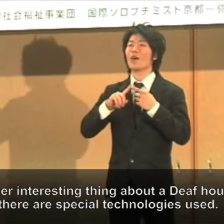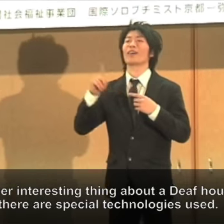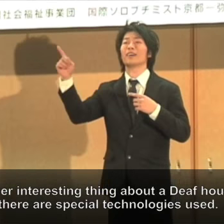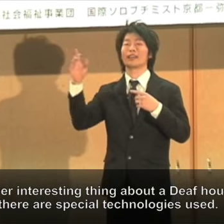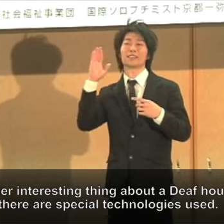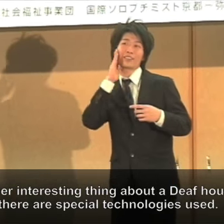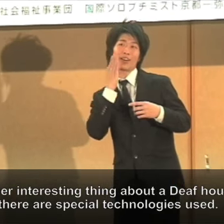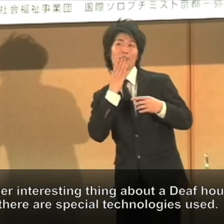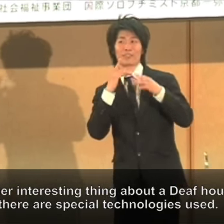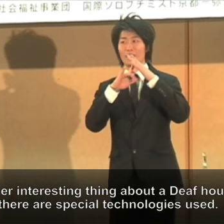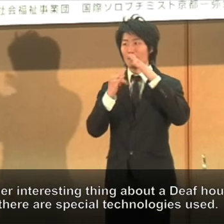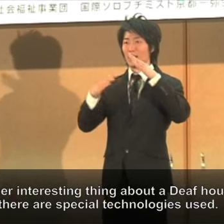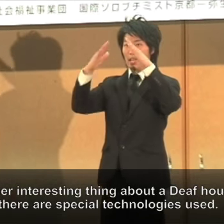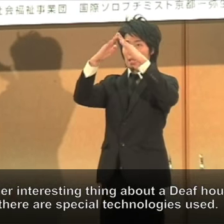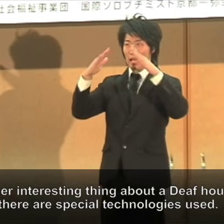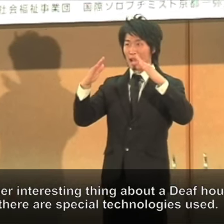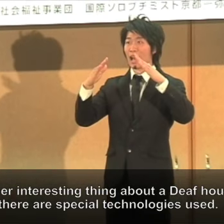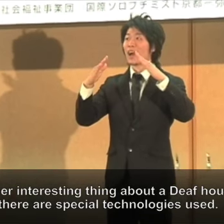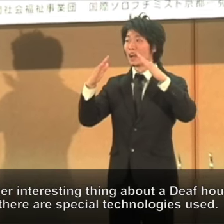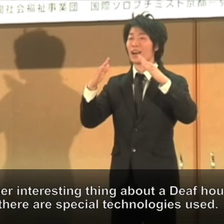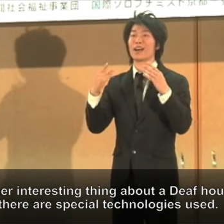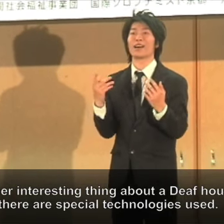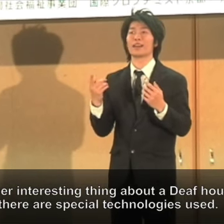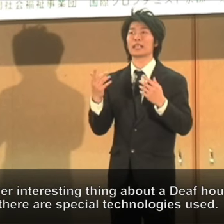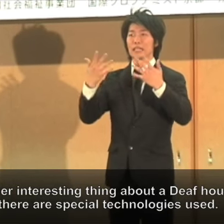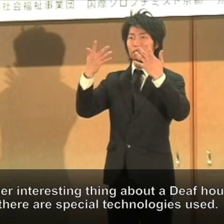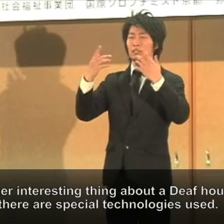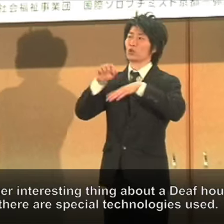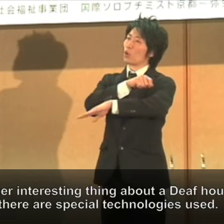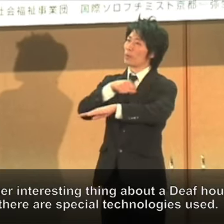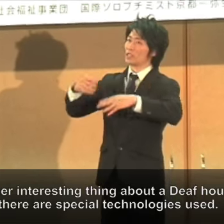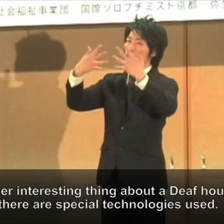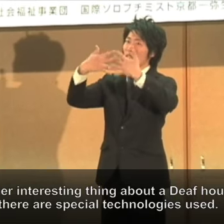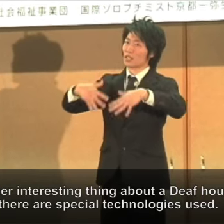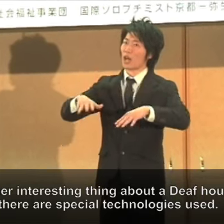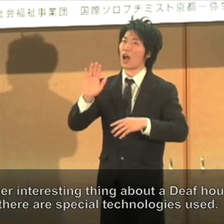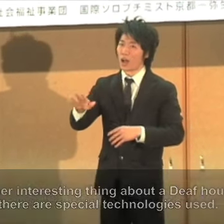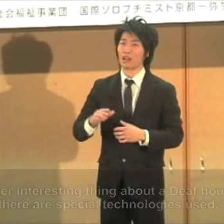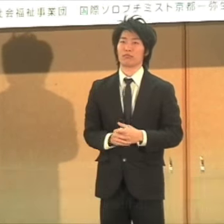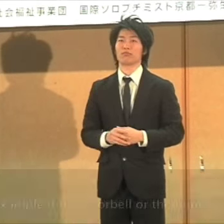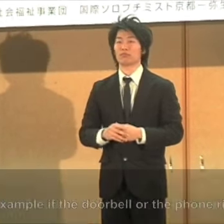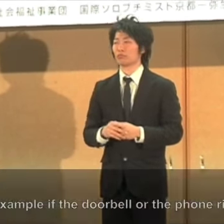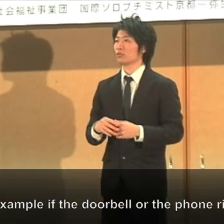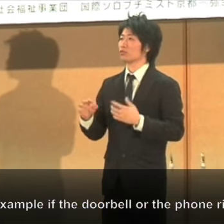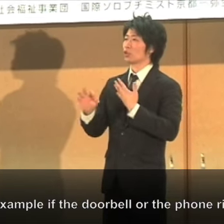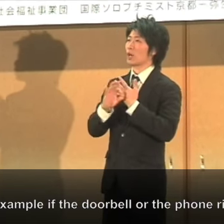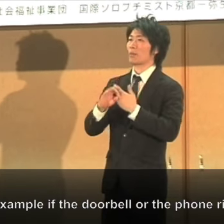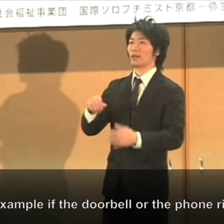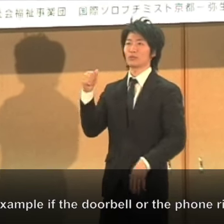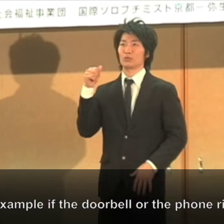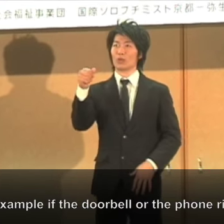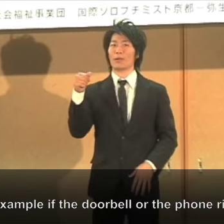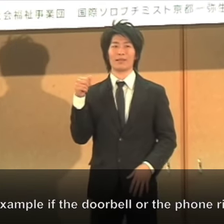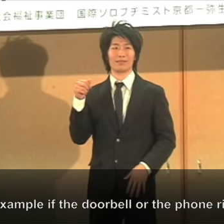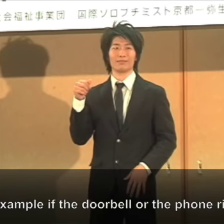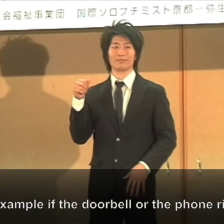またデフファミリーの家の中は特別な機会があります。例えばチャ